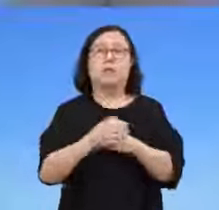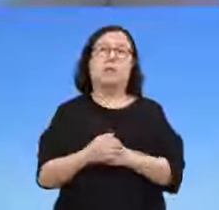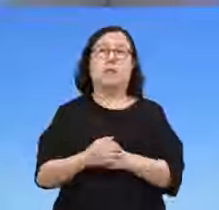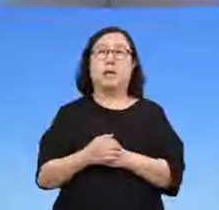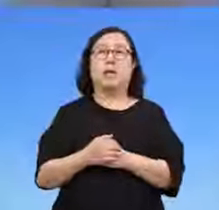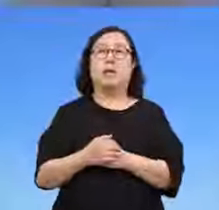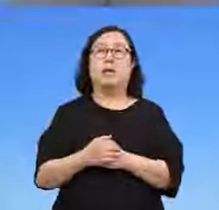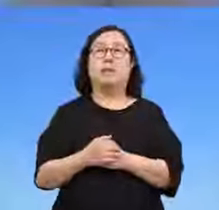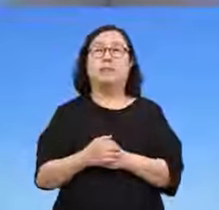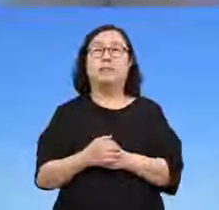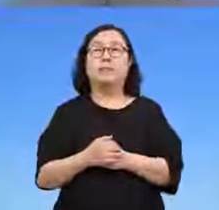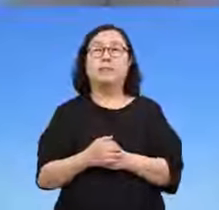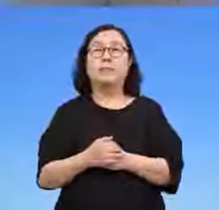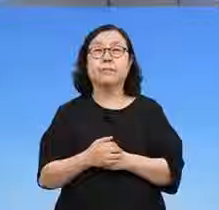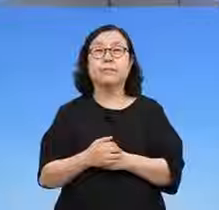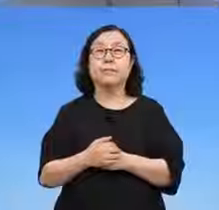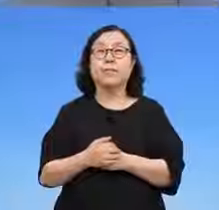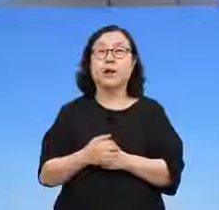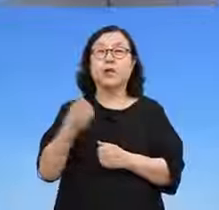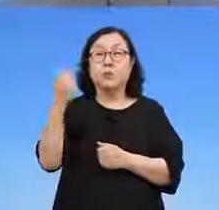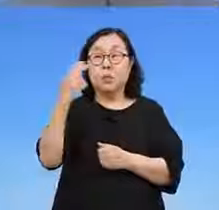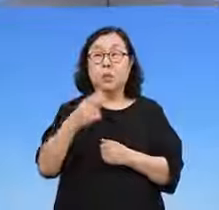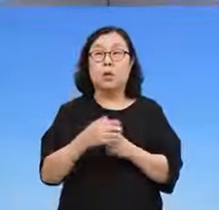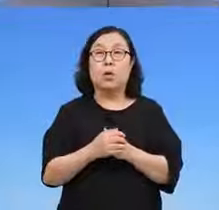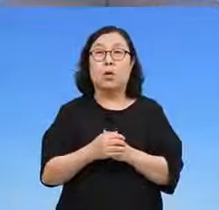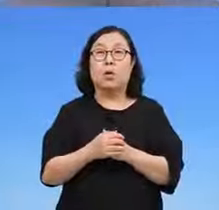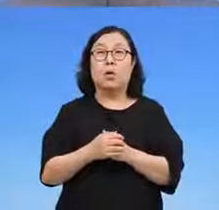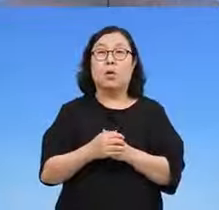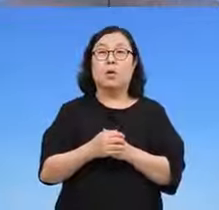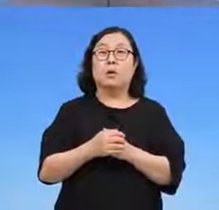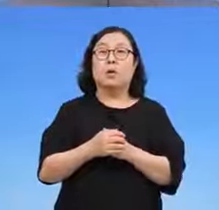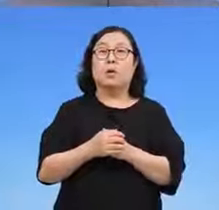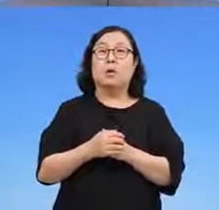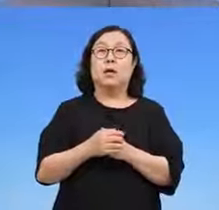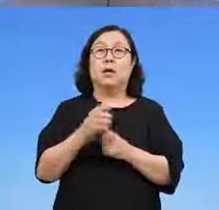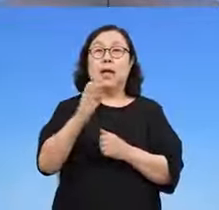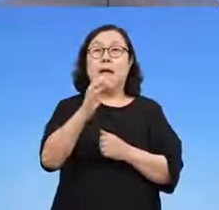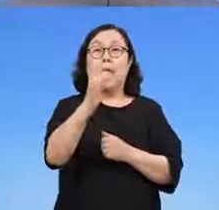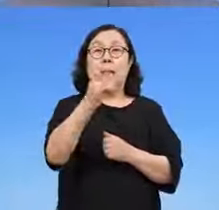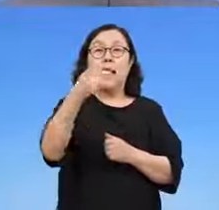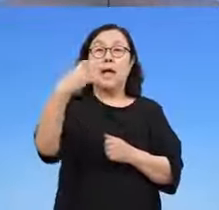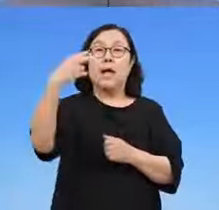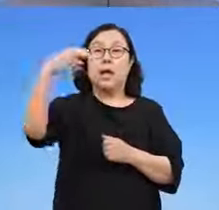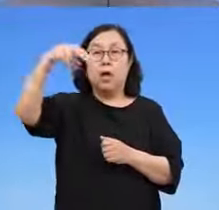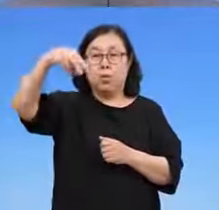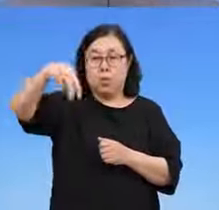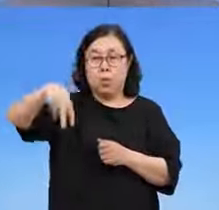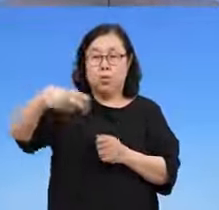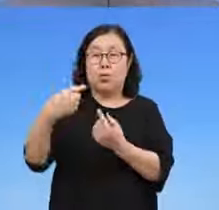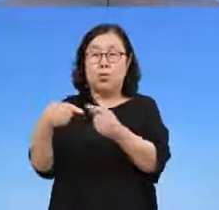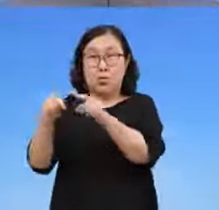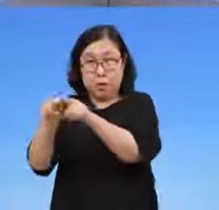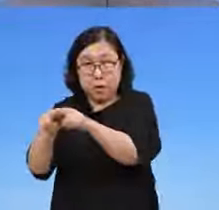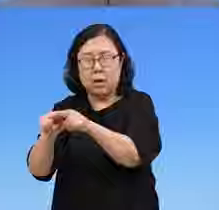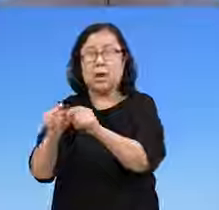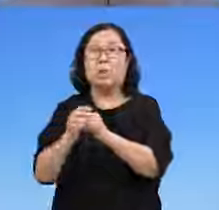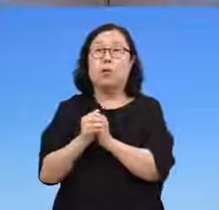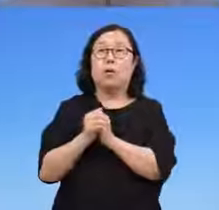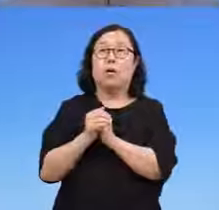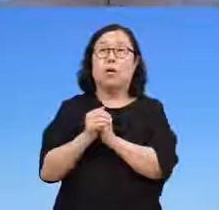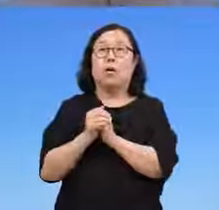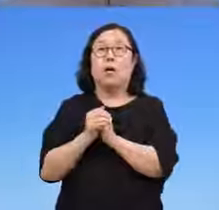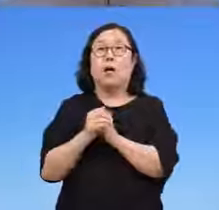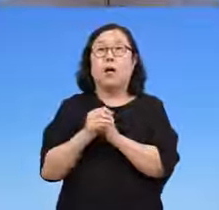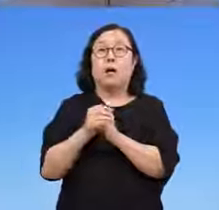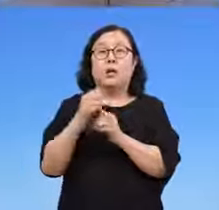찾아가시는 그 장면도 마음을 뭉클하게 했고요, 또 그런가 하면은 그 에듀투게더라고 지금 그 좀